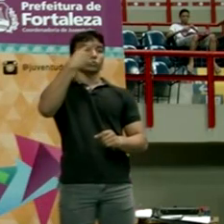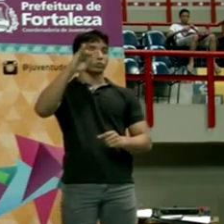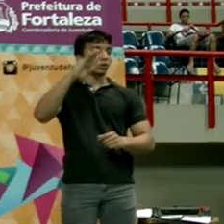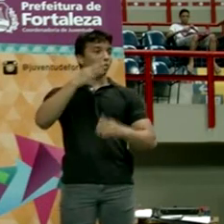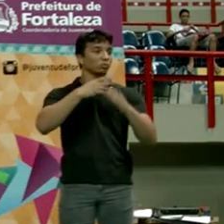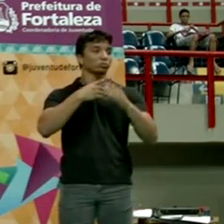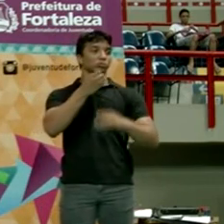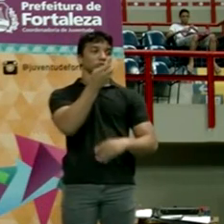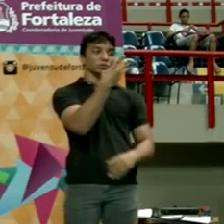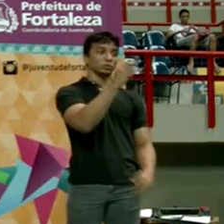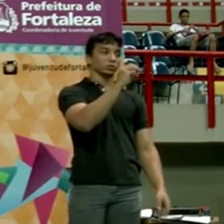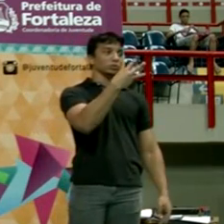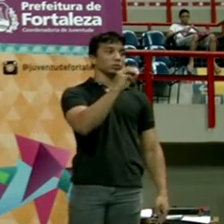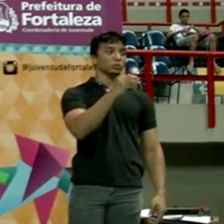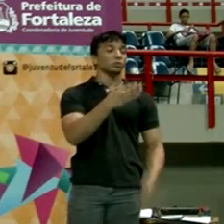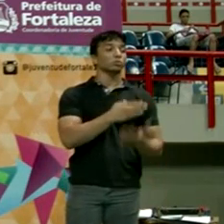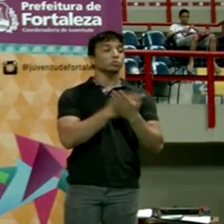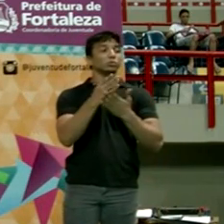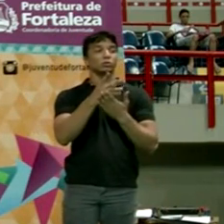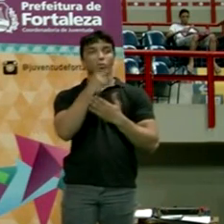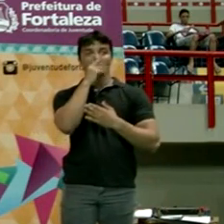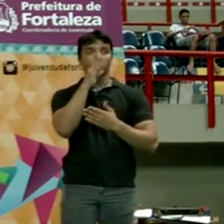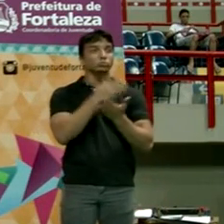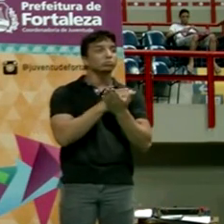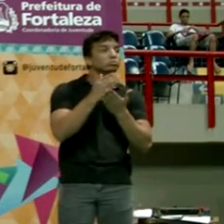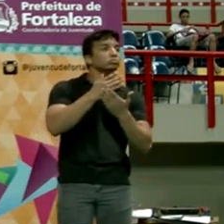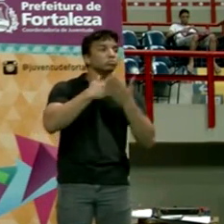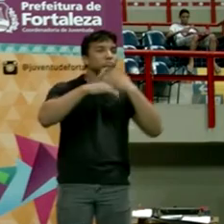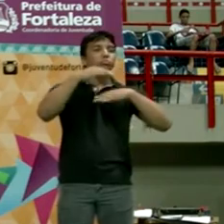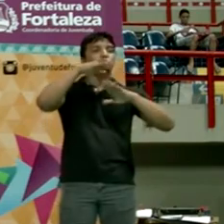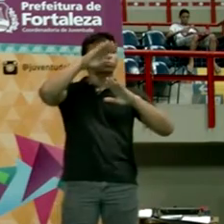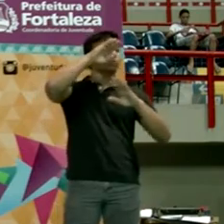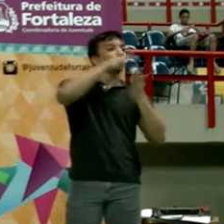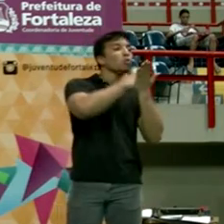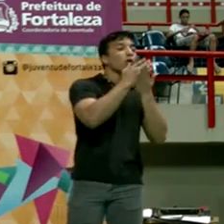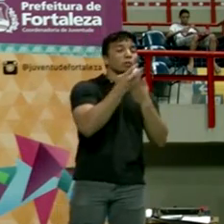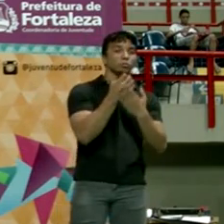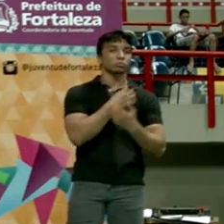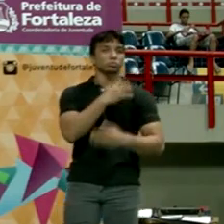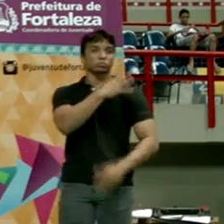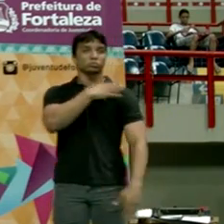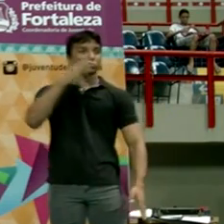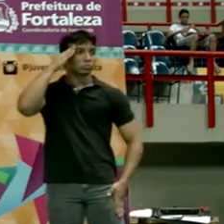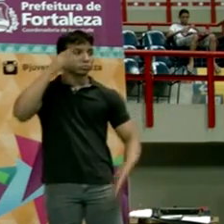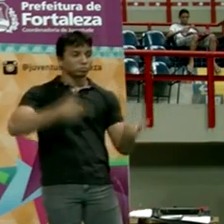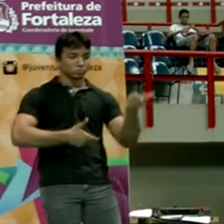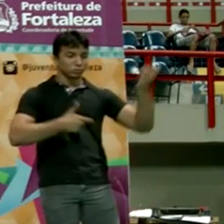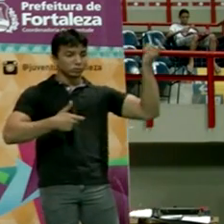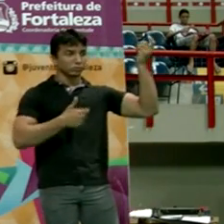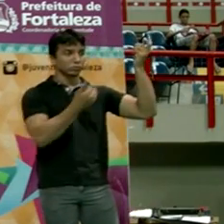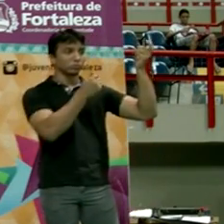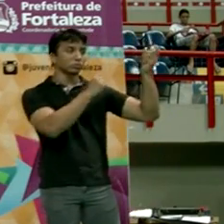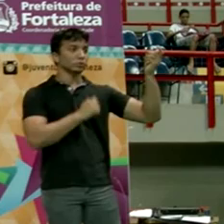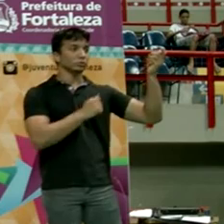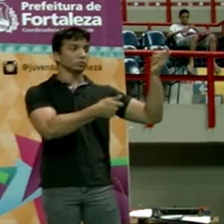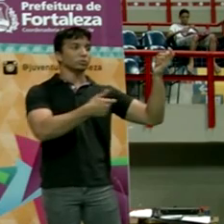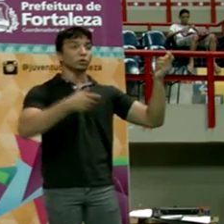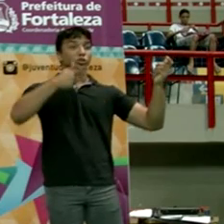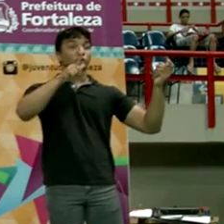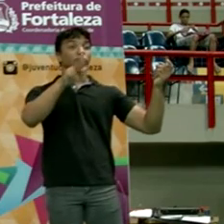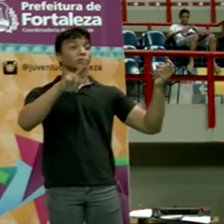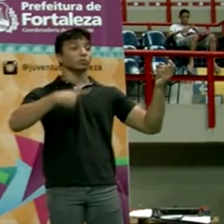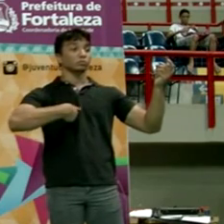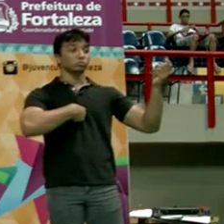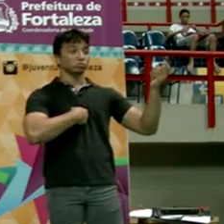Revolução de 30. Foi uma grande insurreição. As Forças Armadas pegaram armas e, liderados por